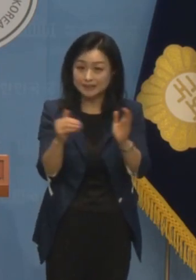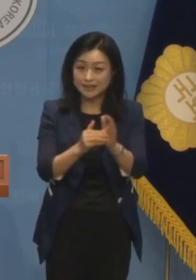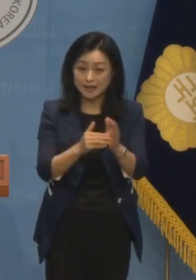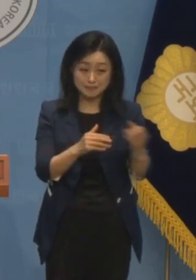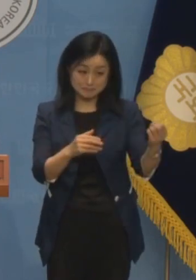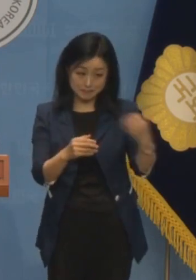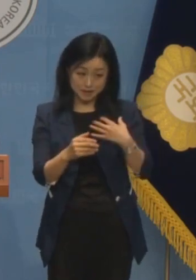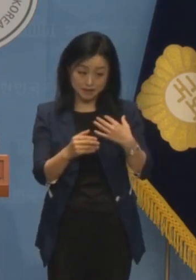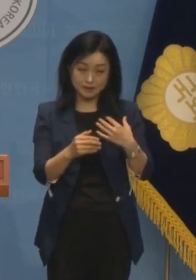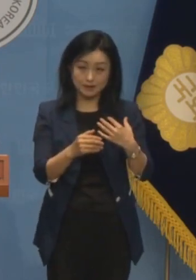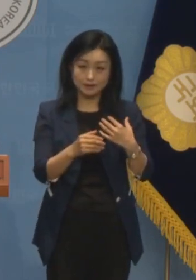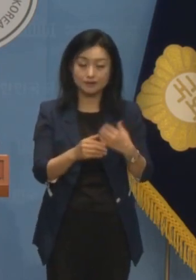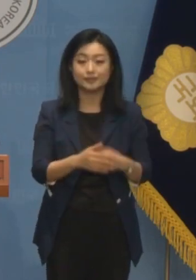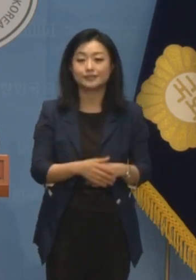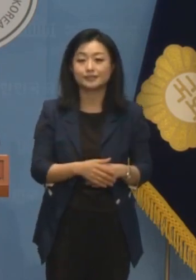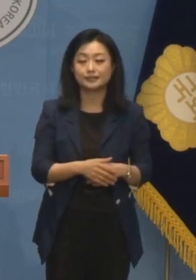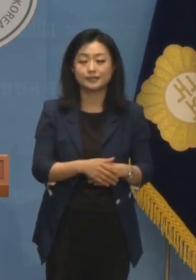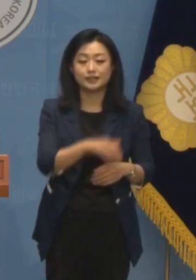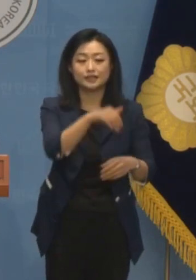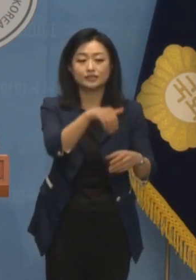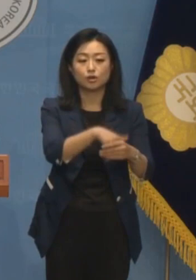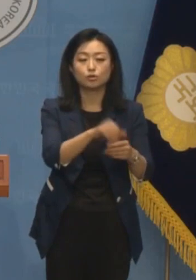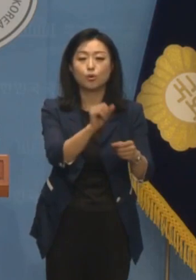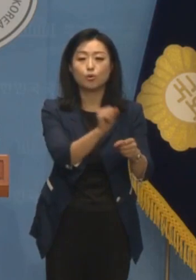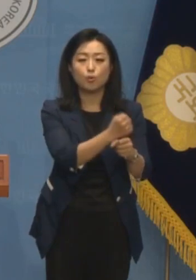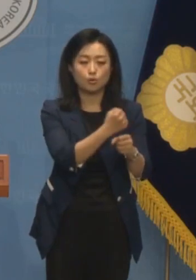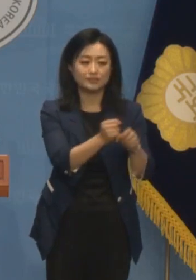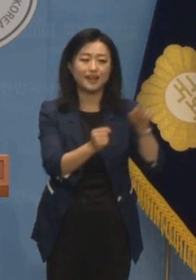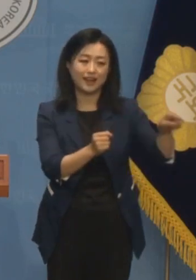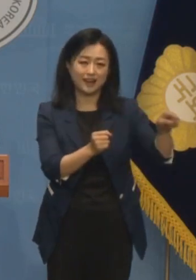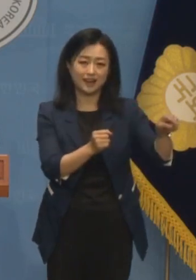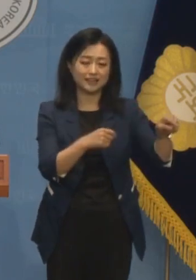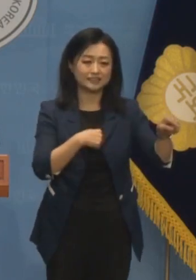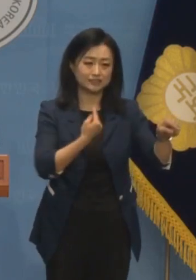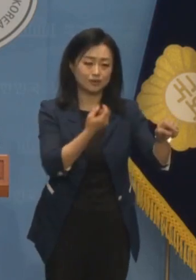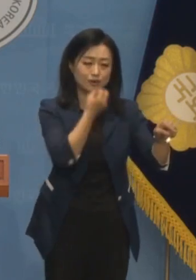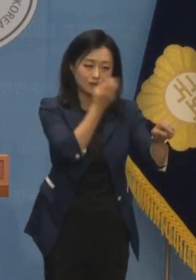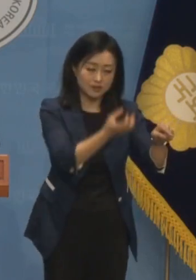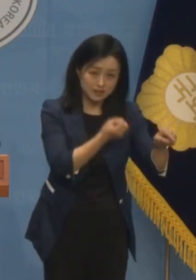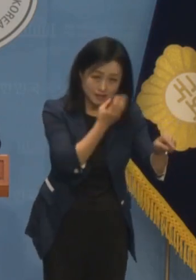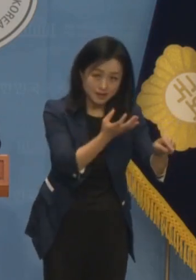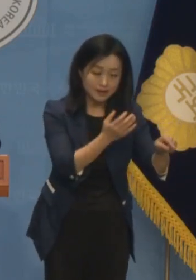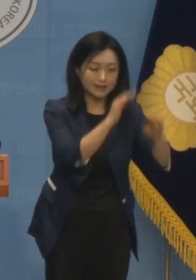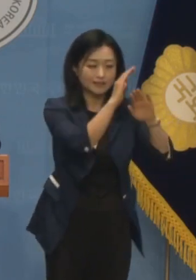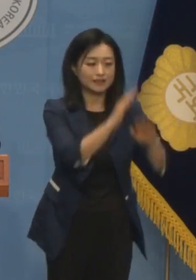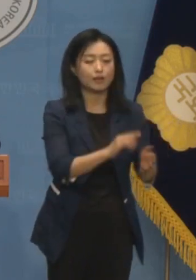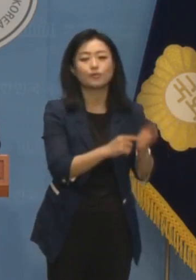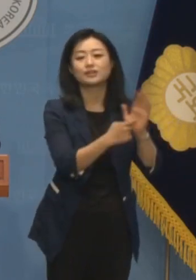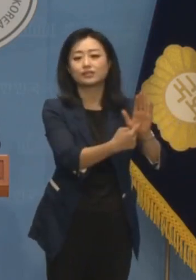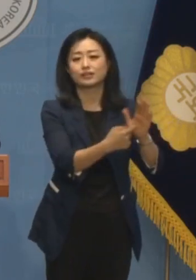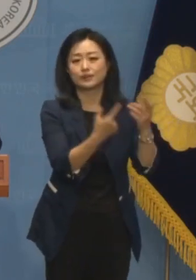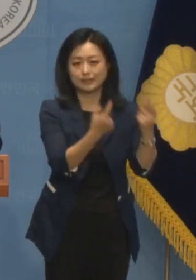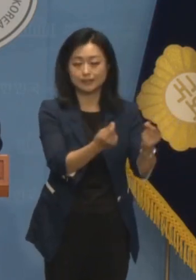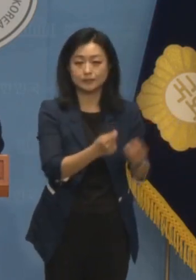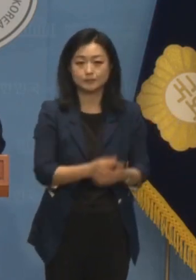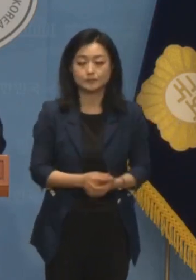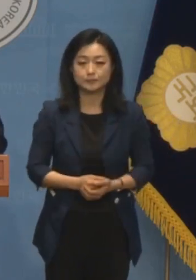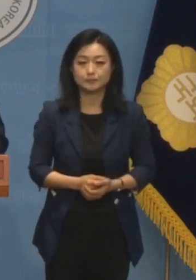주장이 총선용 공작이었다는 것이 서서히 드러나고 있습니다.